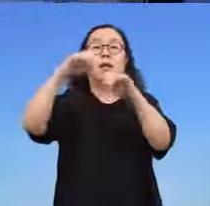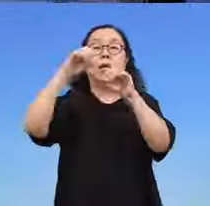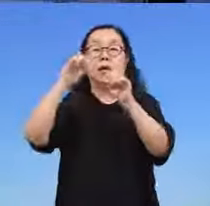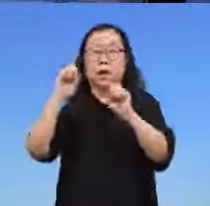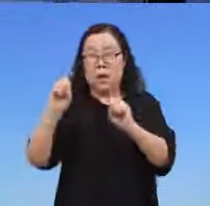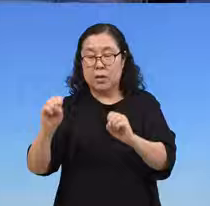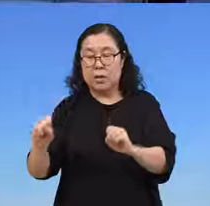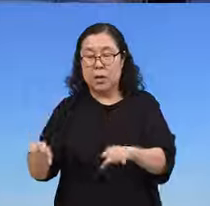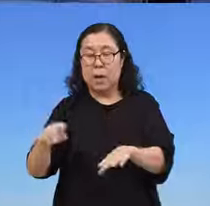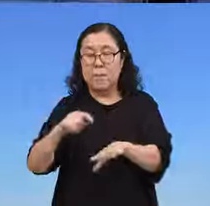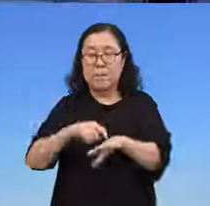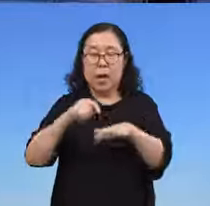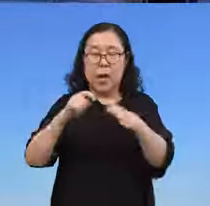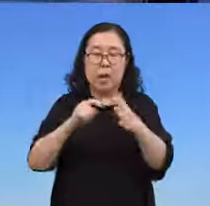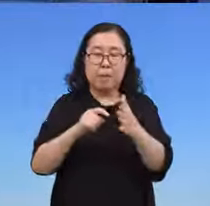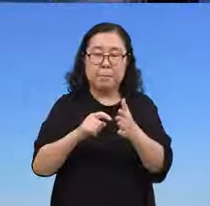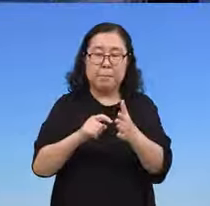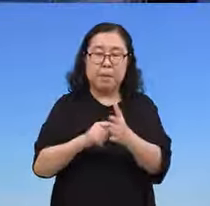헛된 마음 버리고